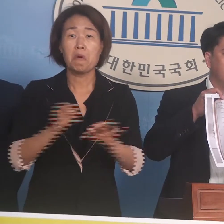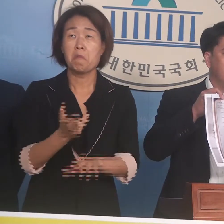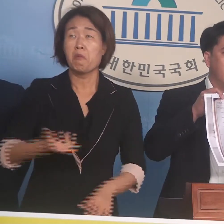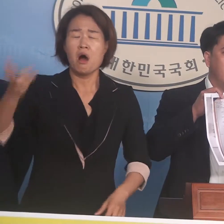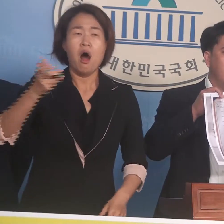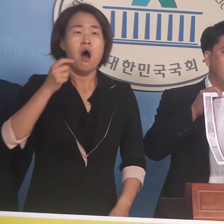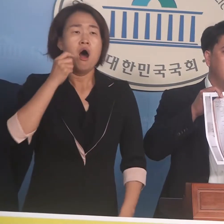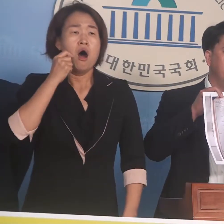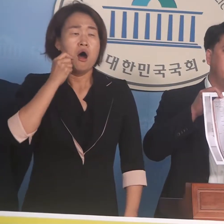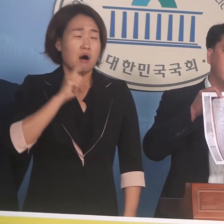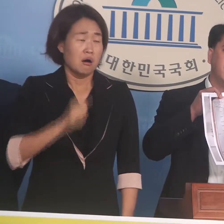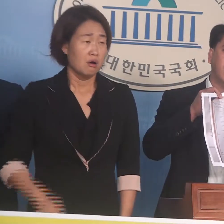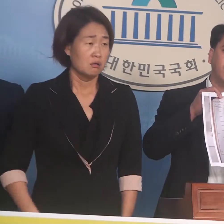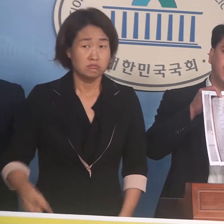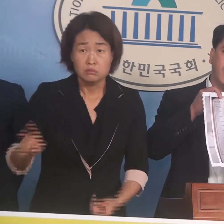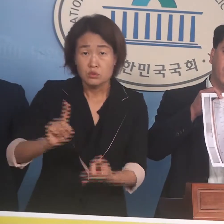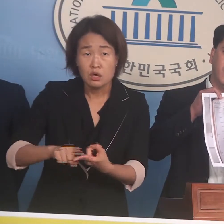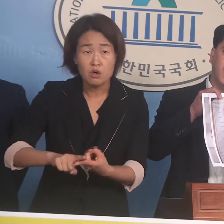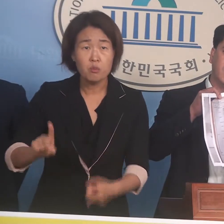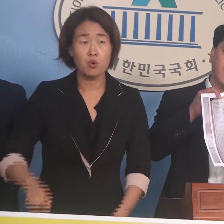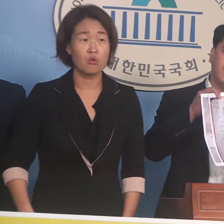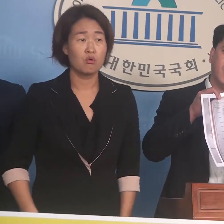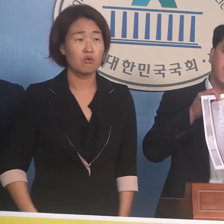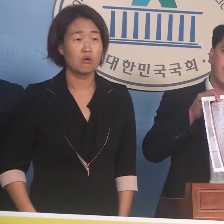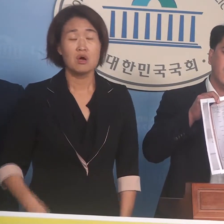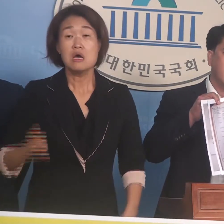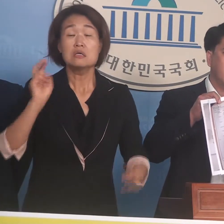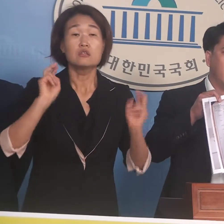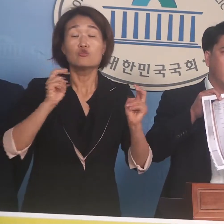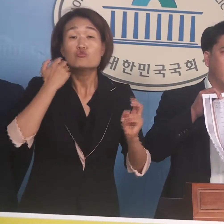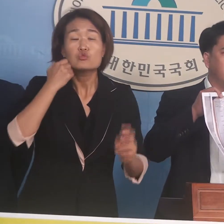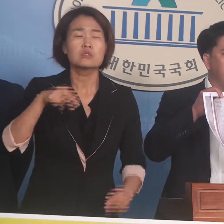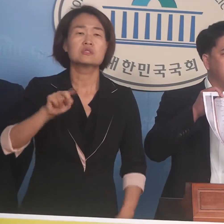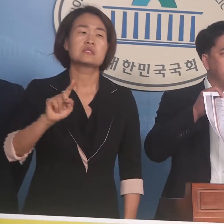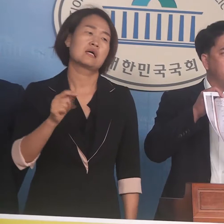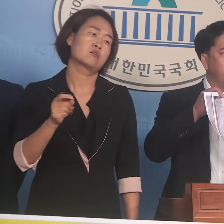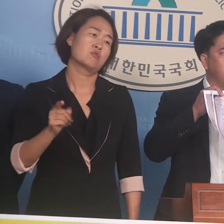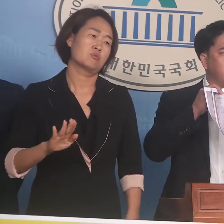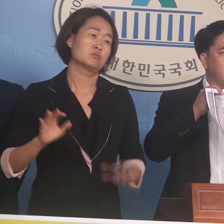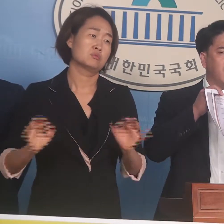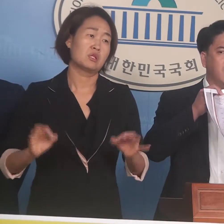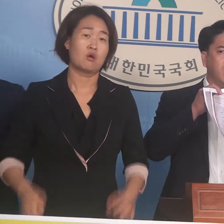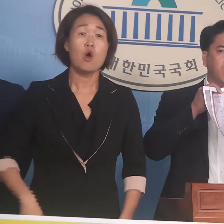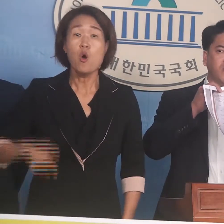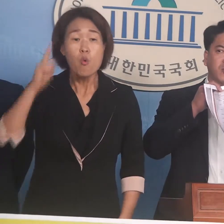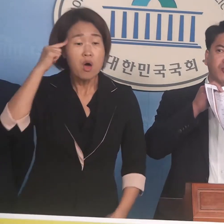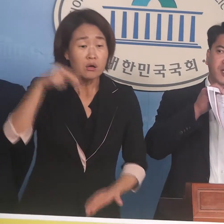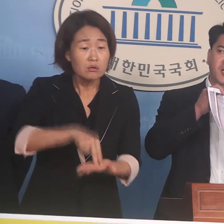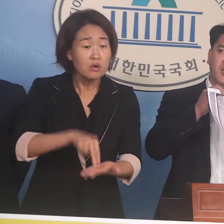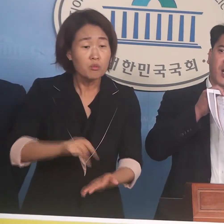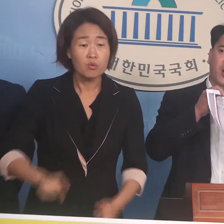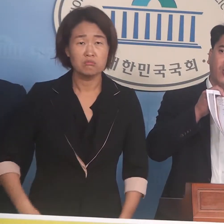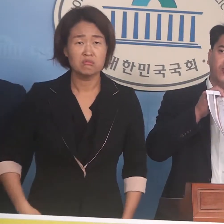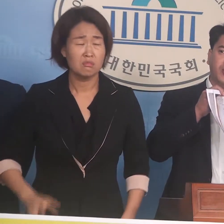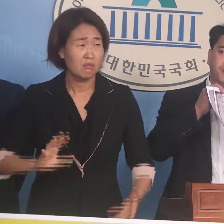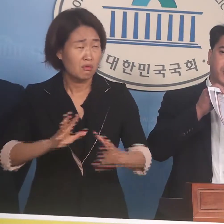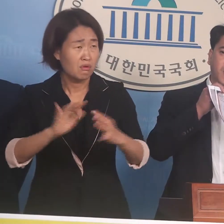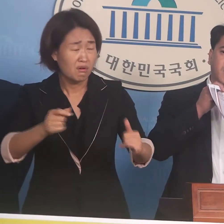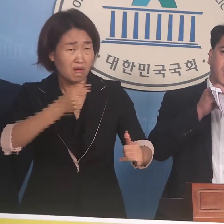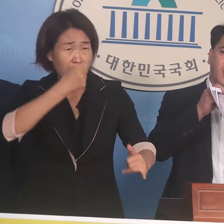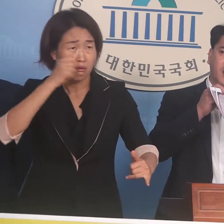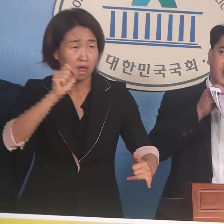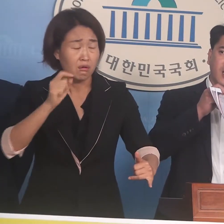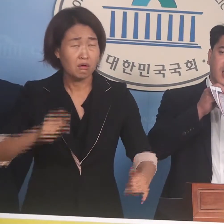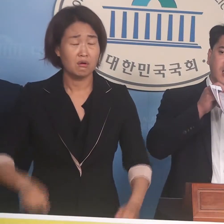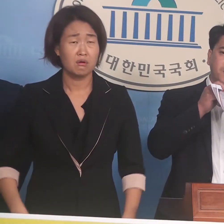있습니다. 이 부분에 대해서 주채권은행의 산업은행은 어떠한 심정으로 이렇게 국민을 기만하고 수십조